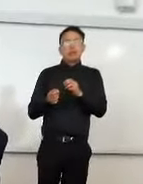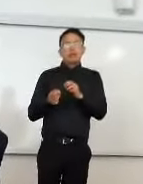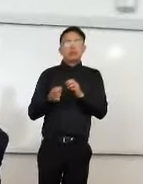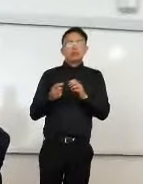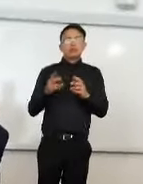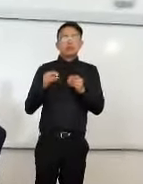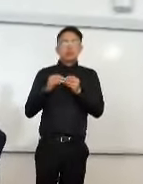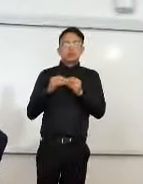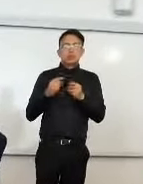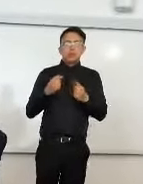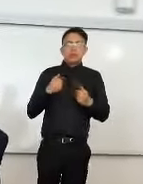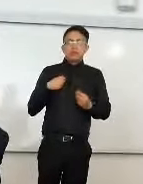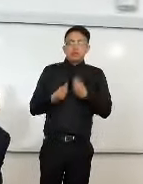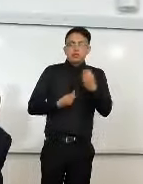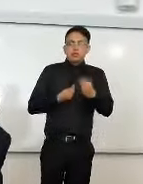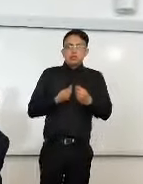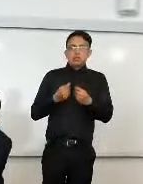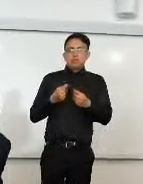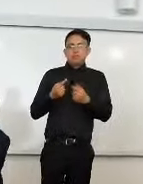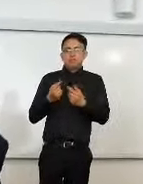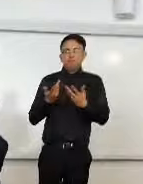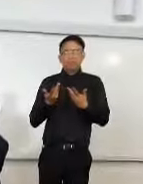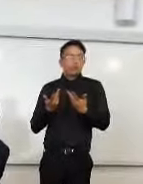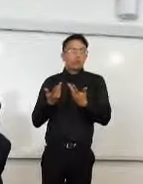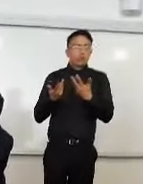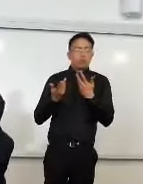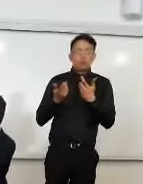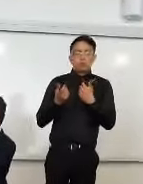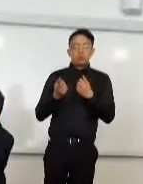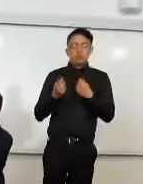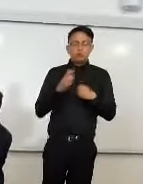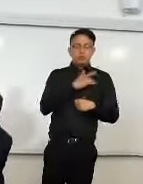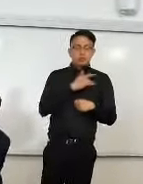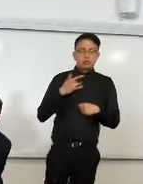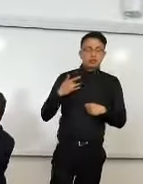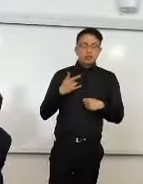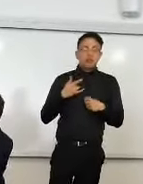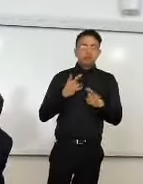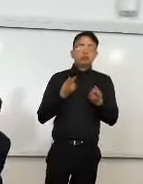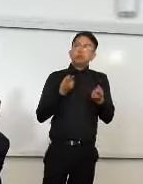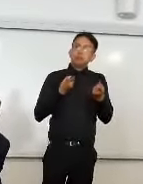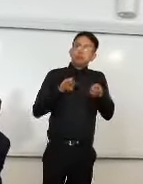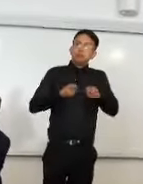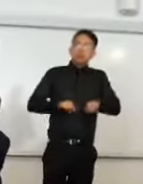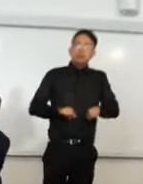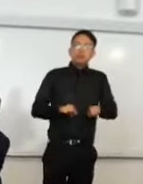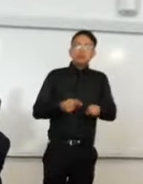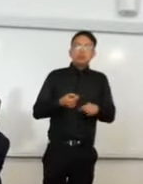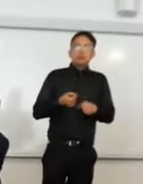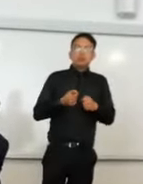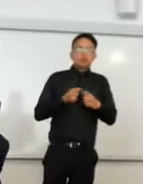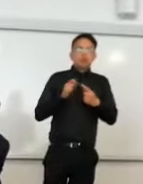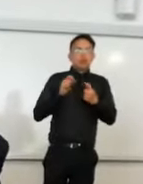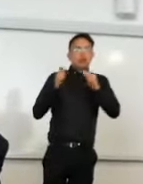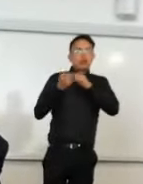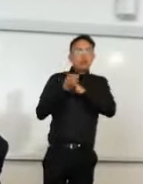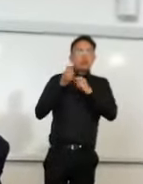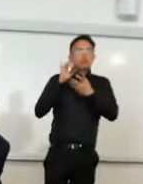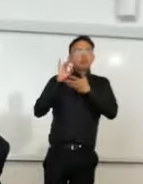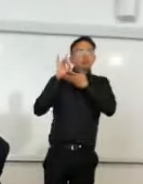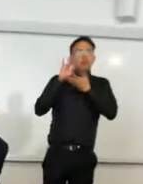la que venimos operando para poder entender cómo en salud también se pueden adoptar otros modelos y